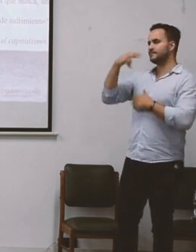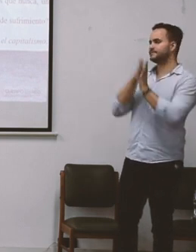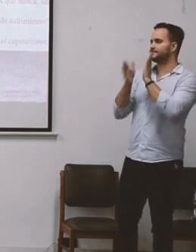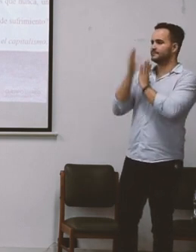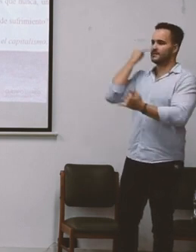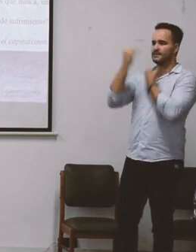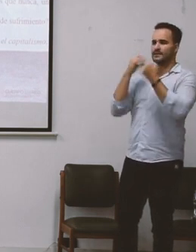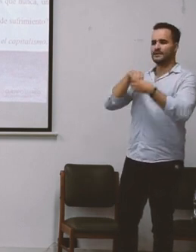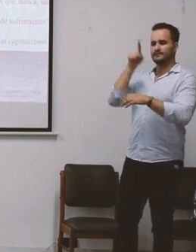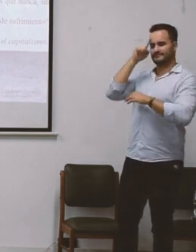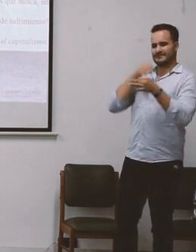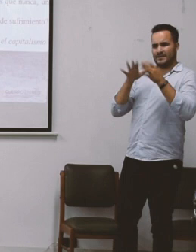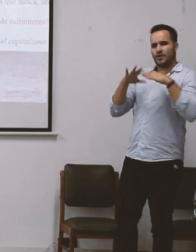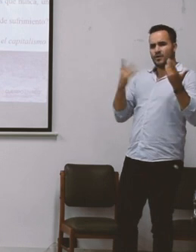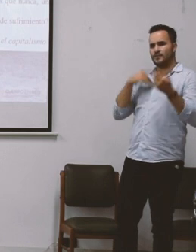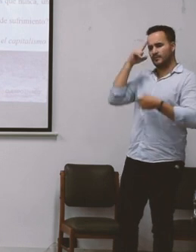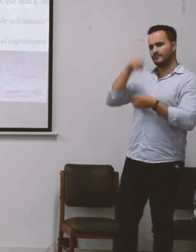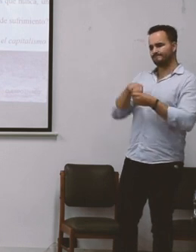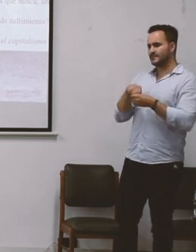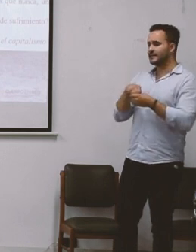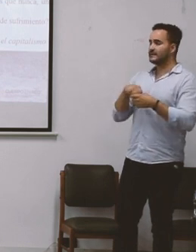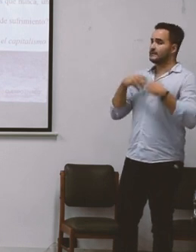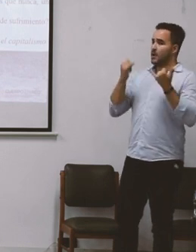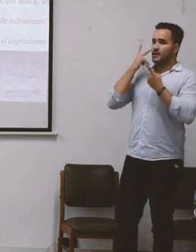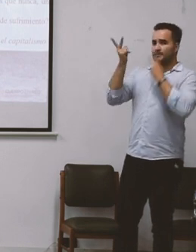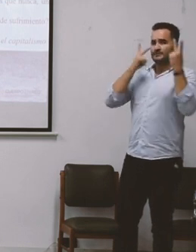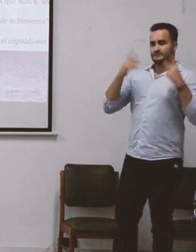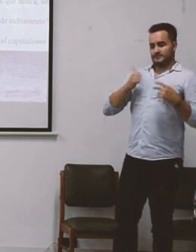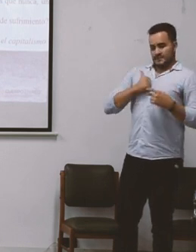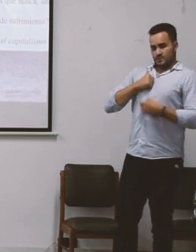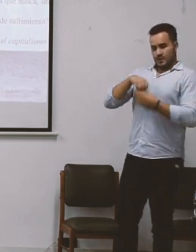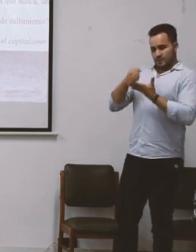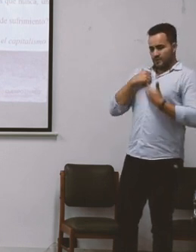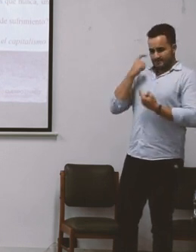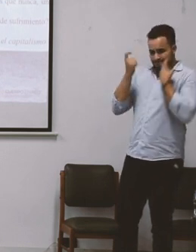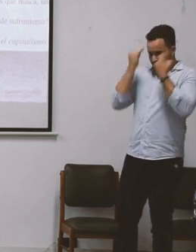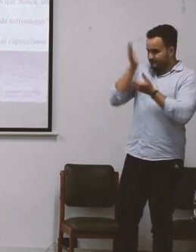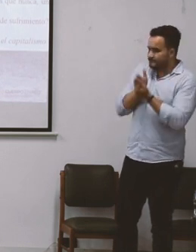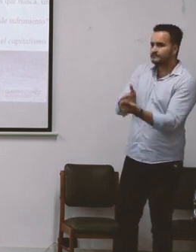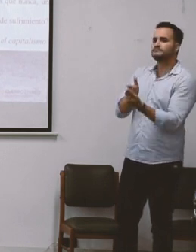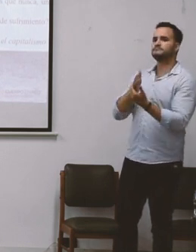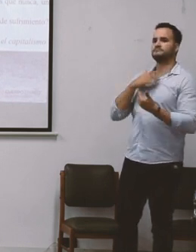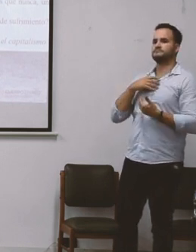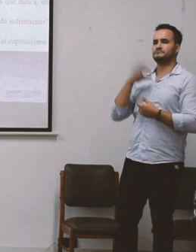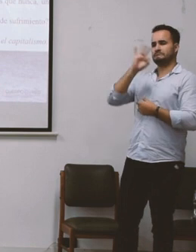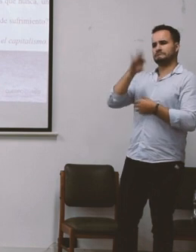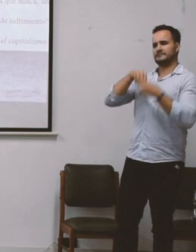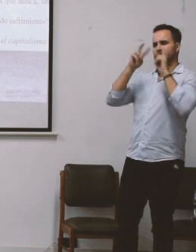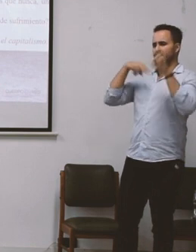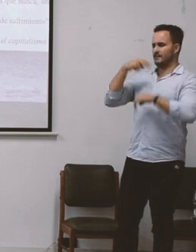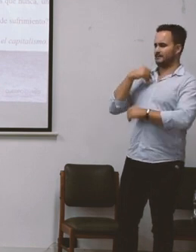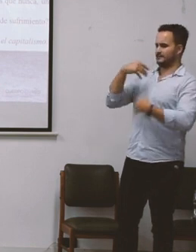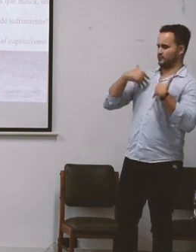identidad que impulsa, ahora más que nunca, un etos de autoayuda, pero que, paradójicamente, es también una narrativa